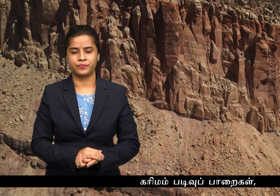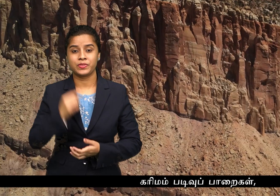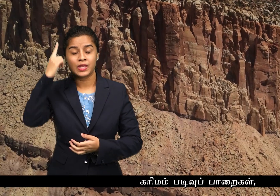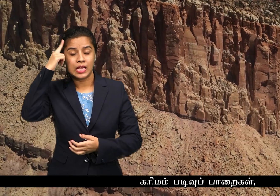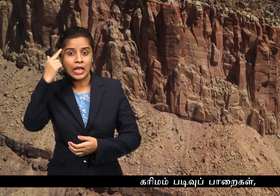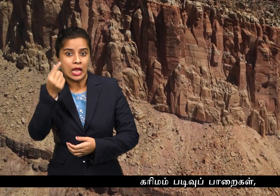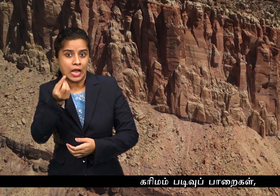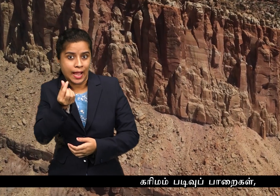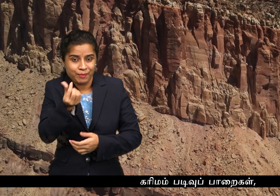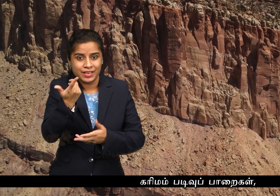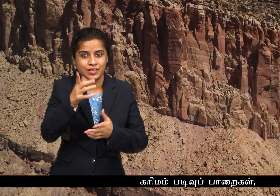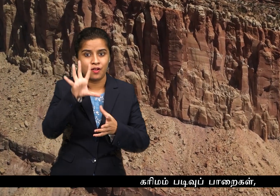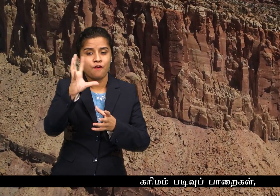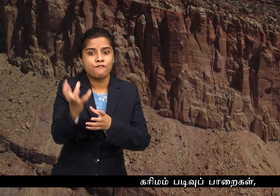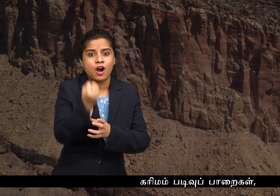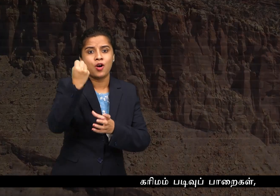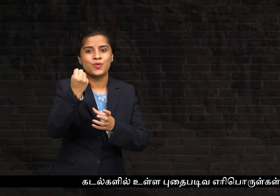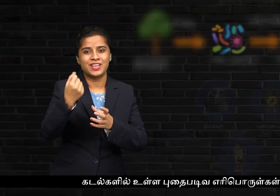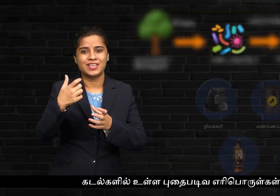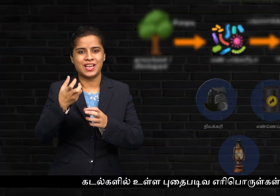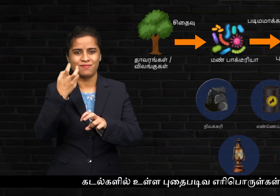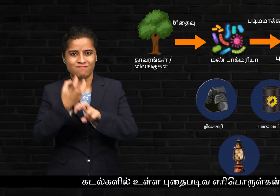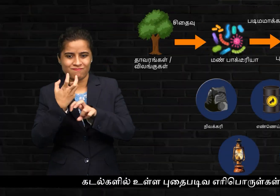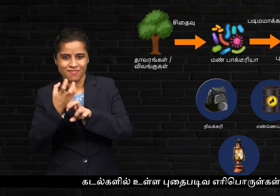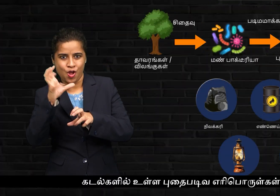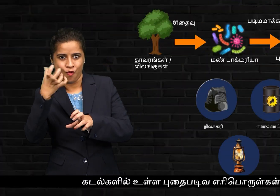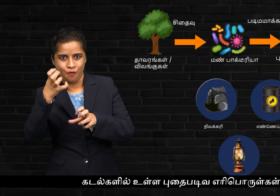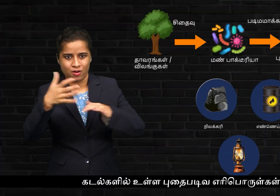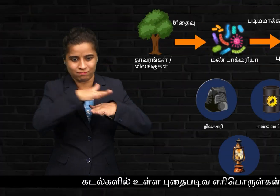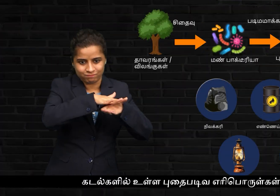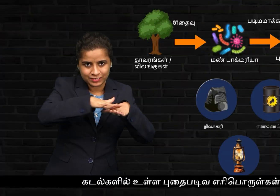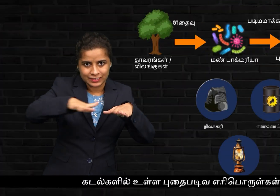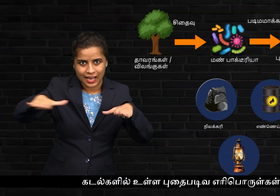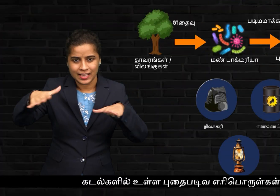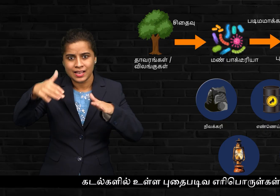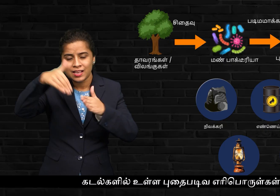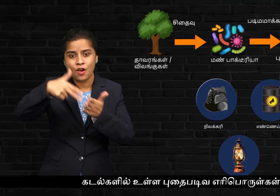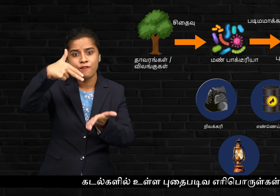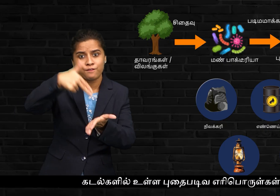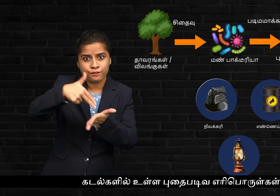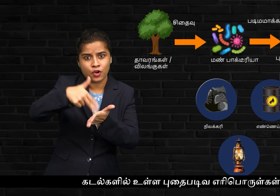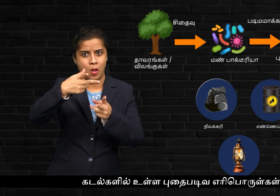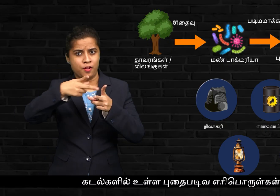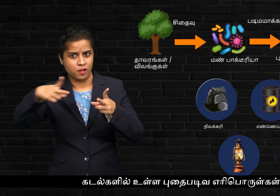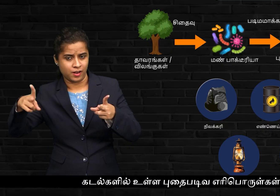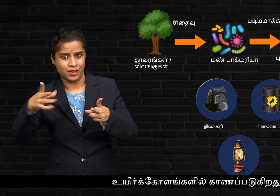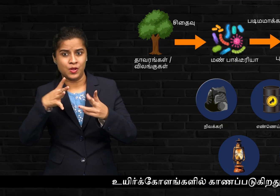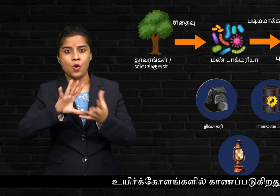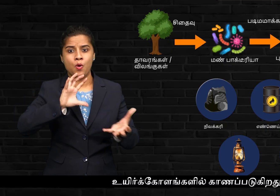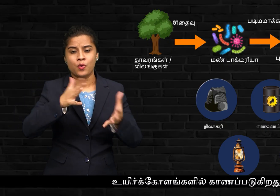கரிமம் படிவு பாறைகள், கடல்களில் உள்ள புதைப்படிவ எரிபொருள்கள் மற்றும்